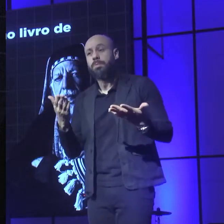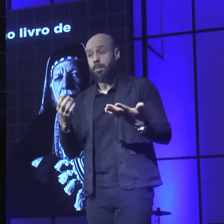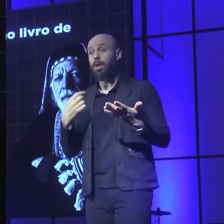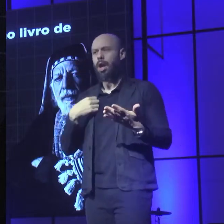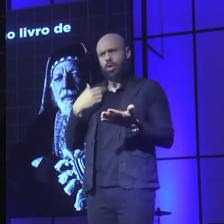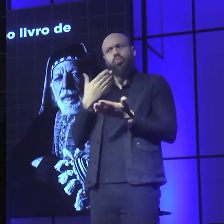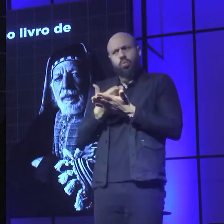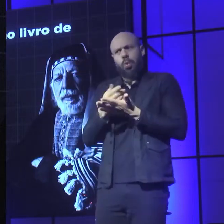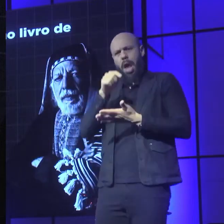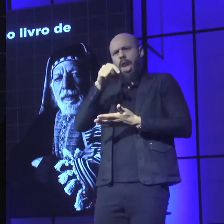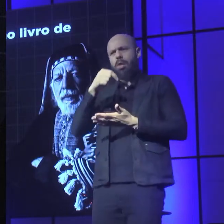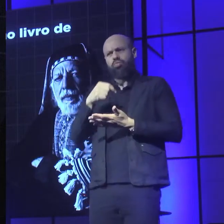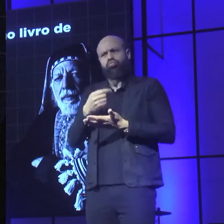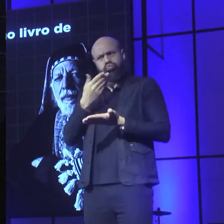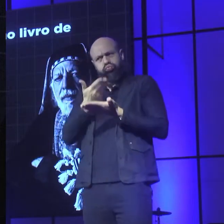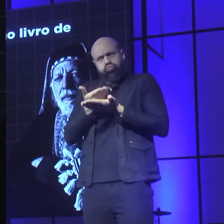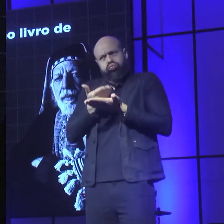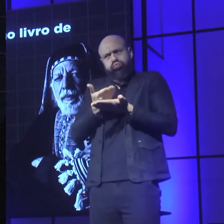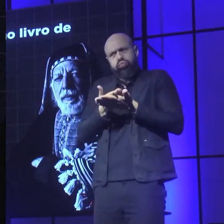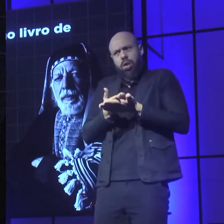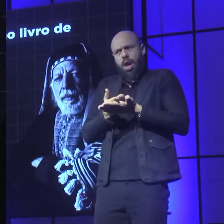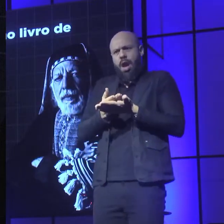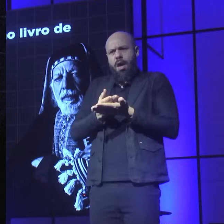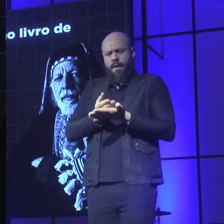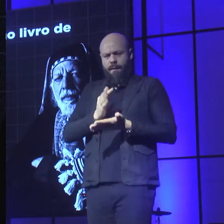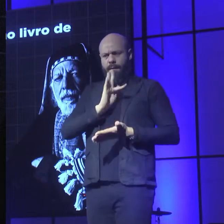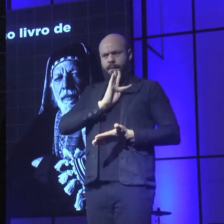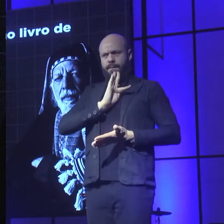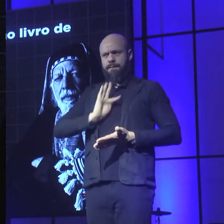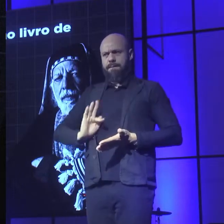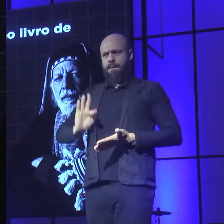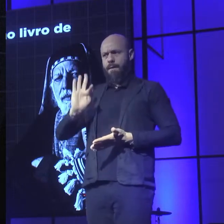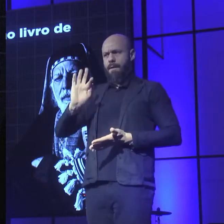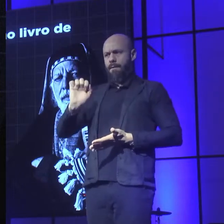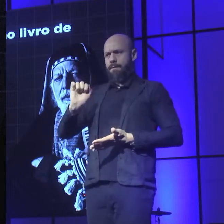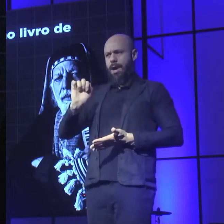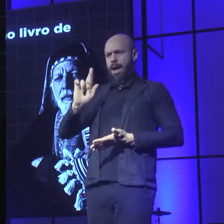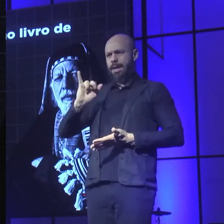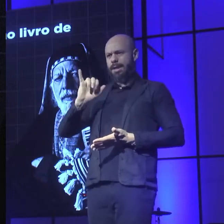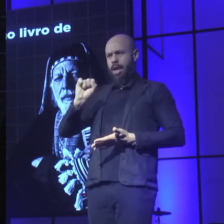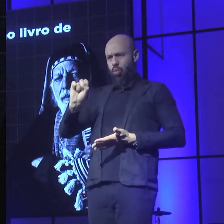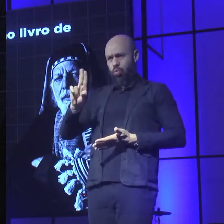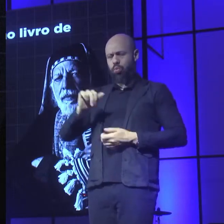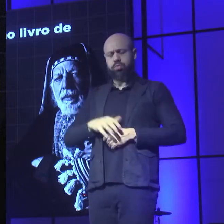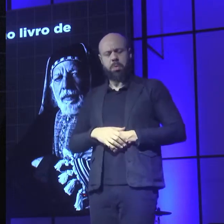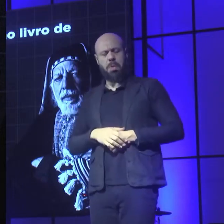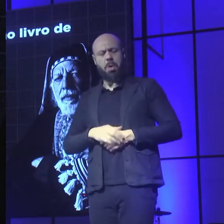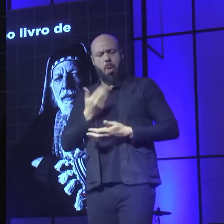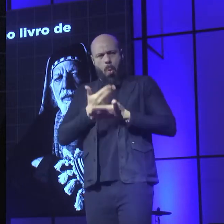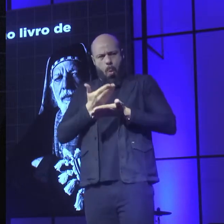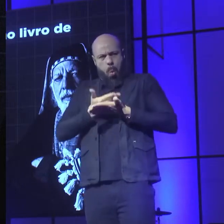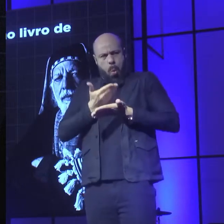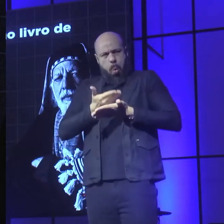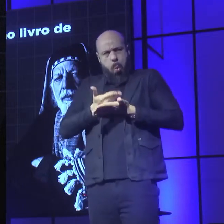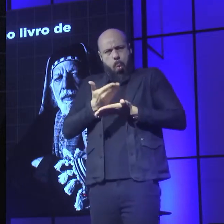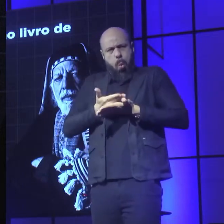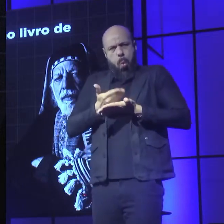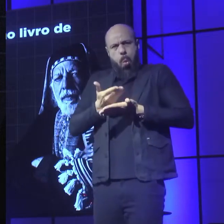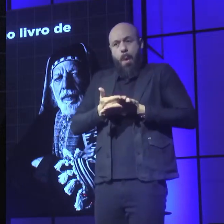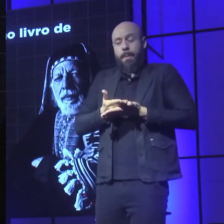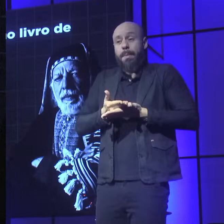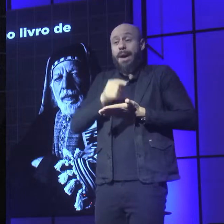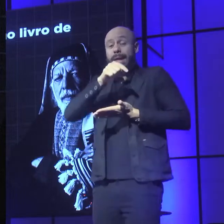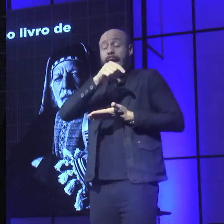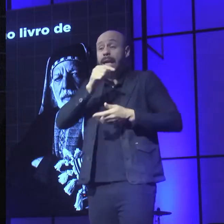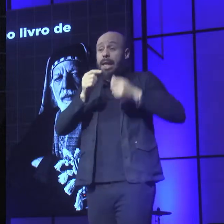estudioso da Bíblia, era um fariseu, mas nós podemos dizer uma coisa a respeito dele, que ele